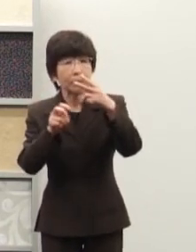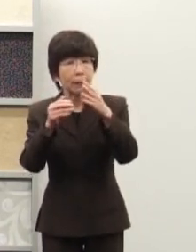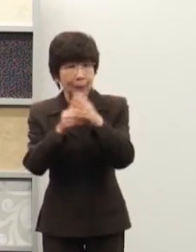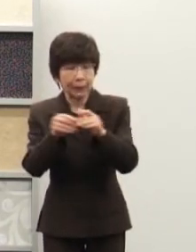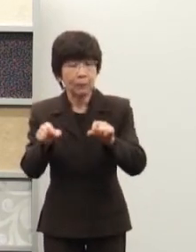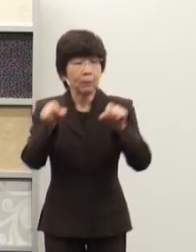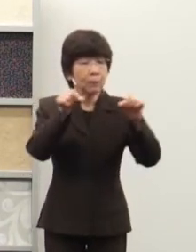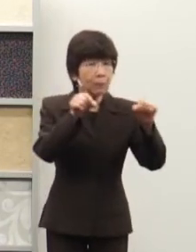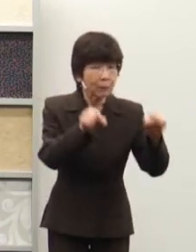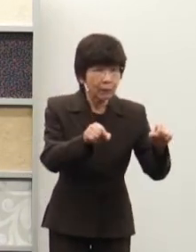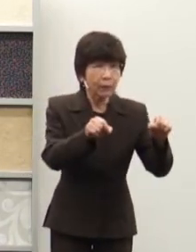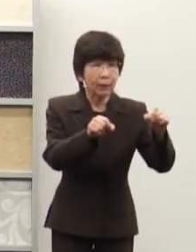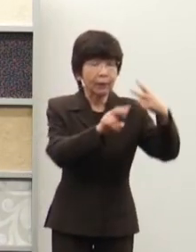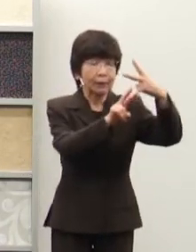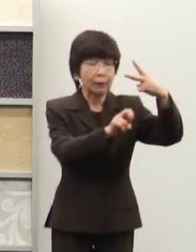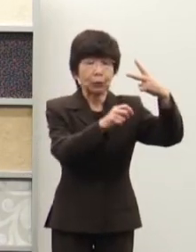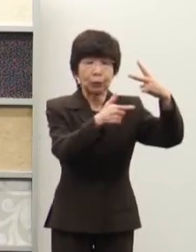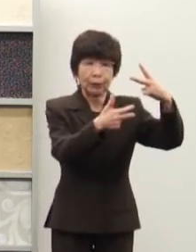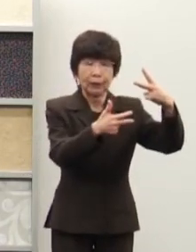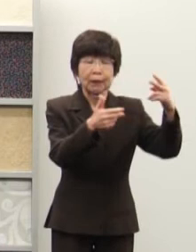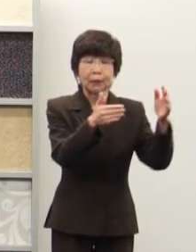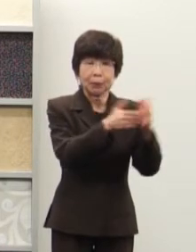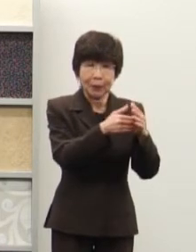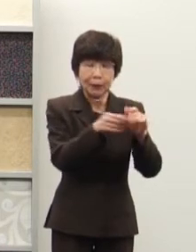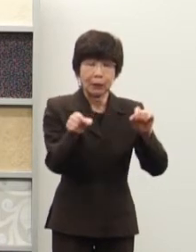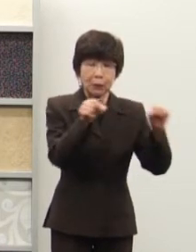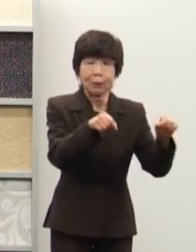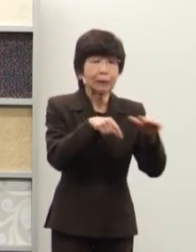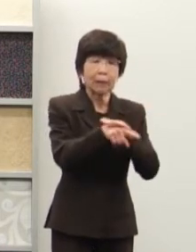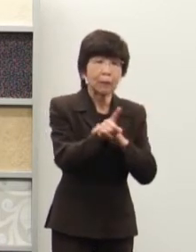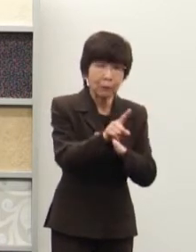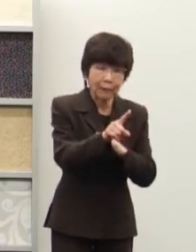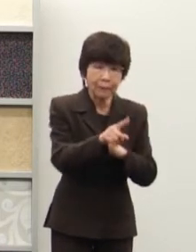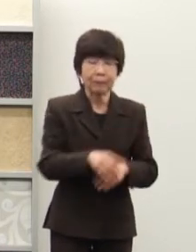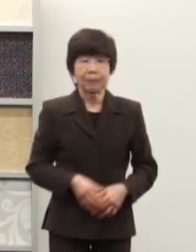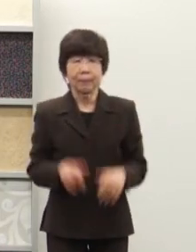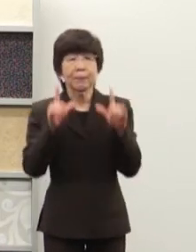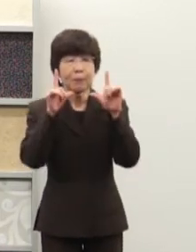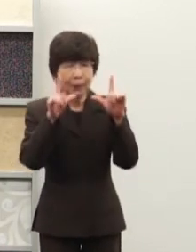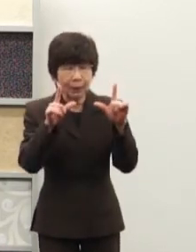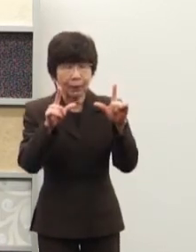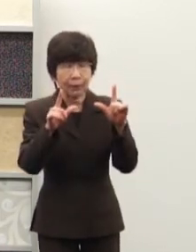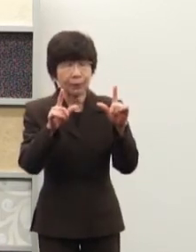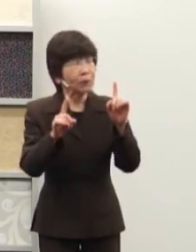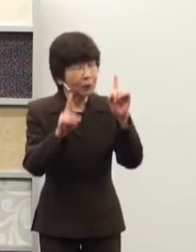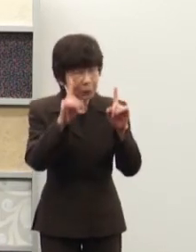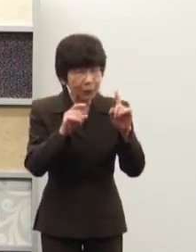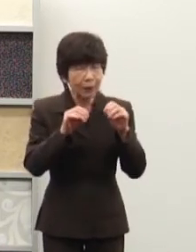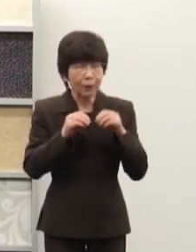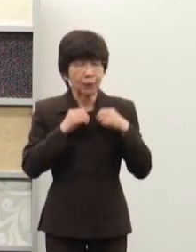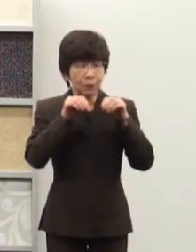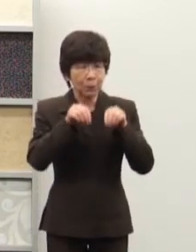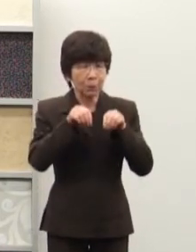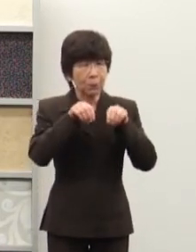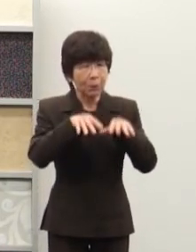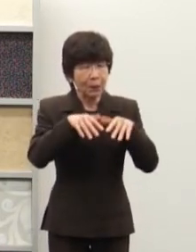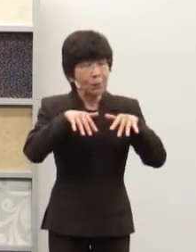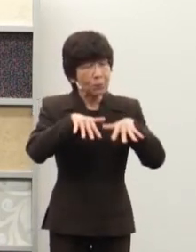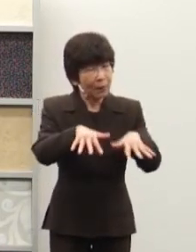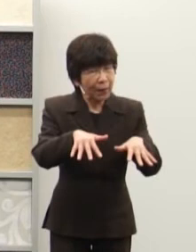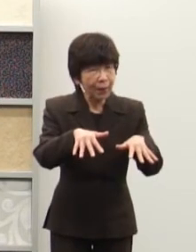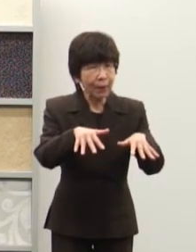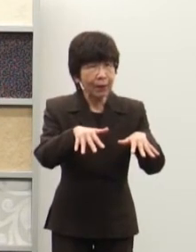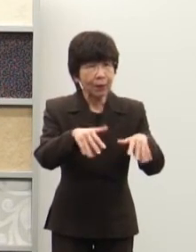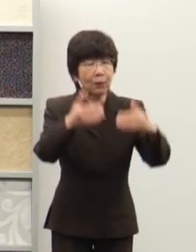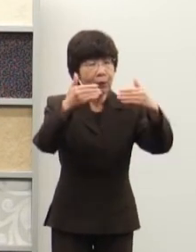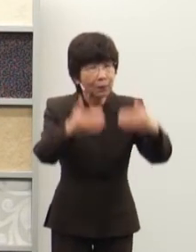っていうのは、 なるべくこれはもう短期間で抑えましょうということで、あまり長くだらだらやるべき